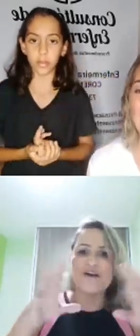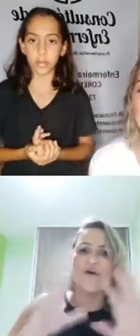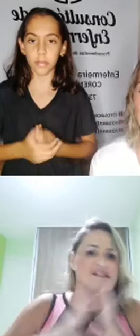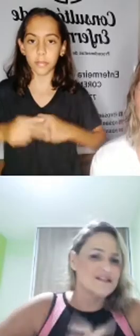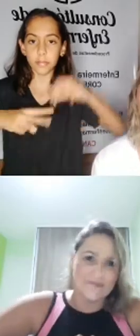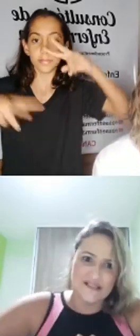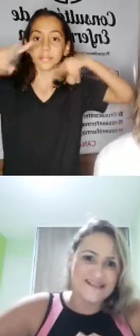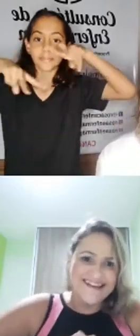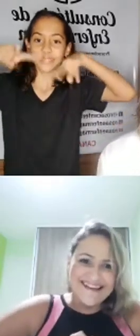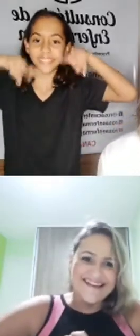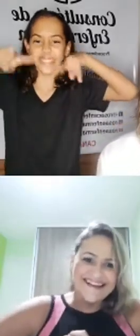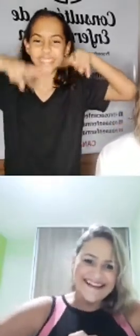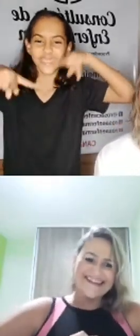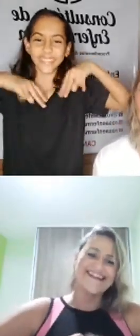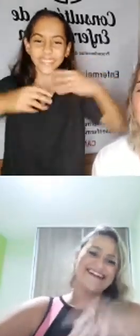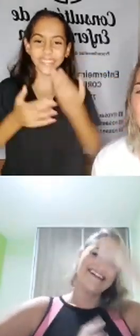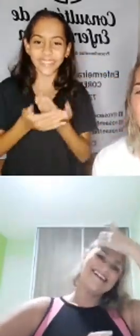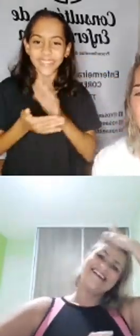fascinada com as libras.